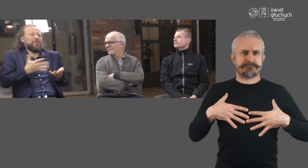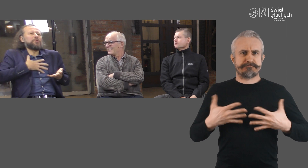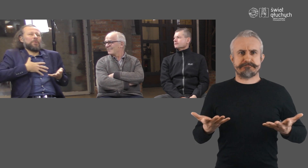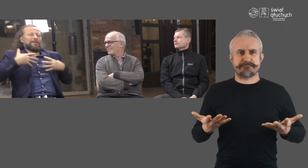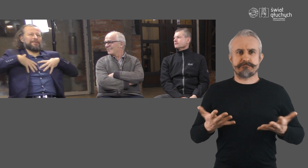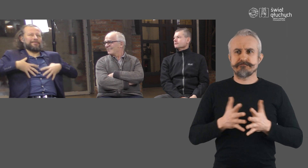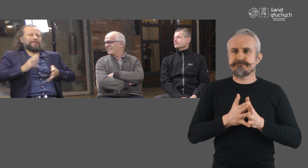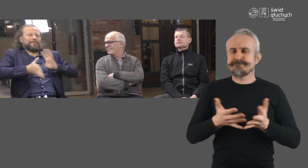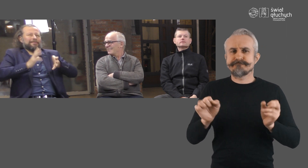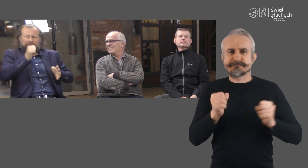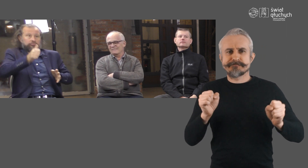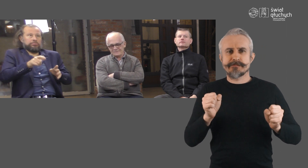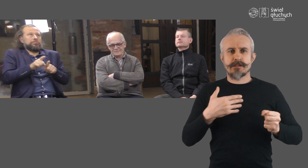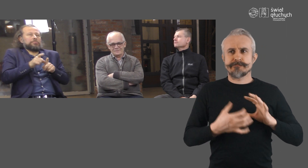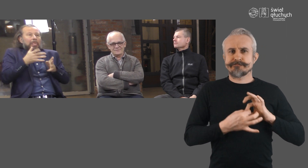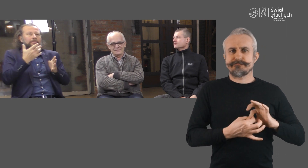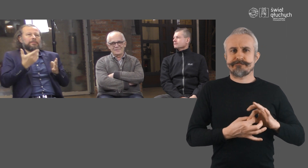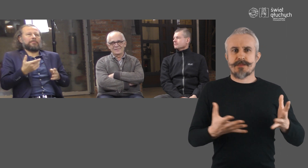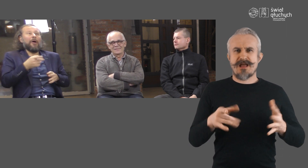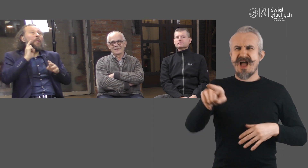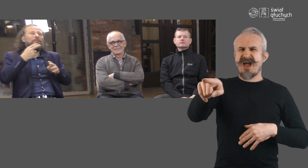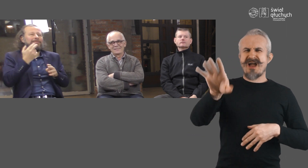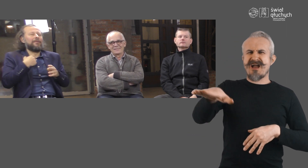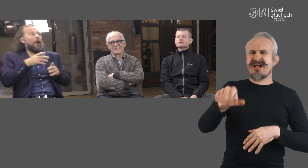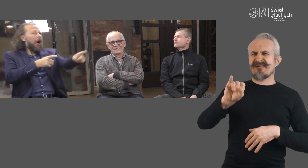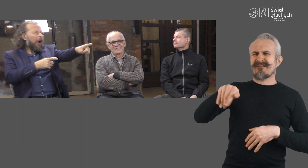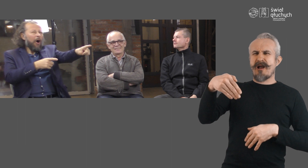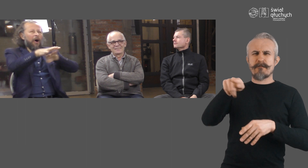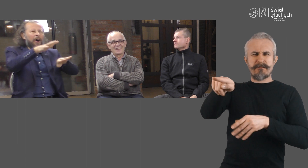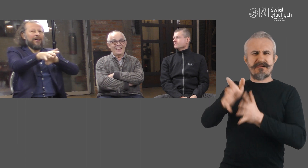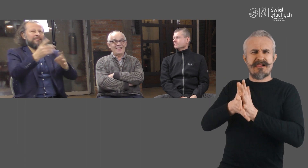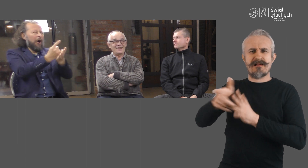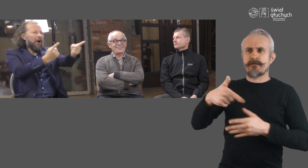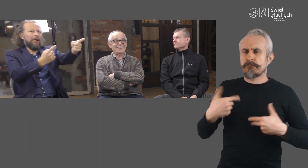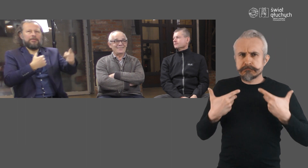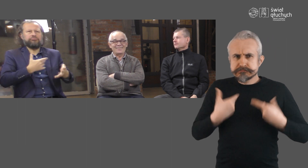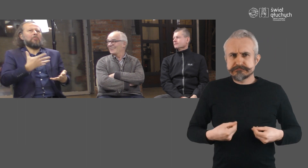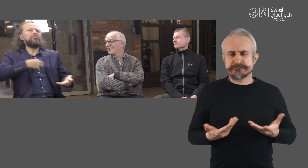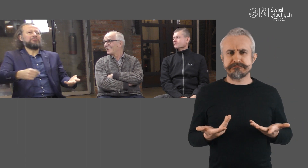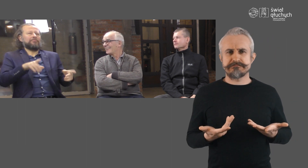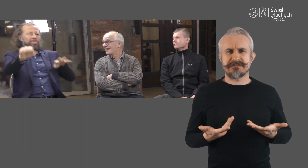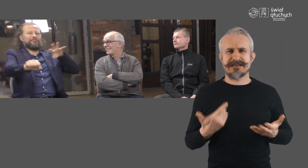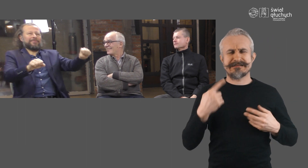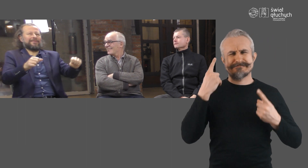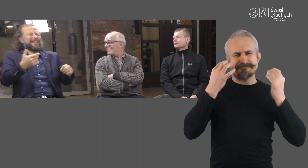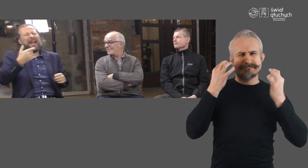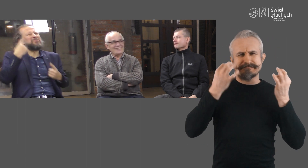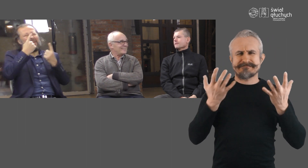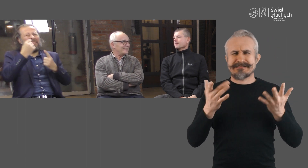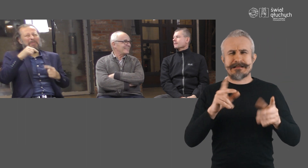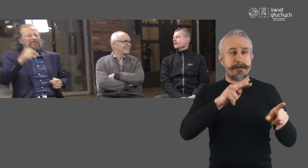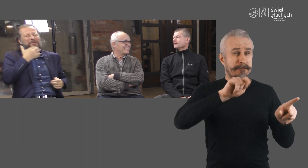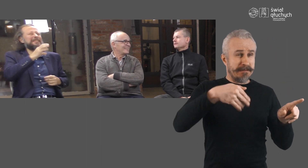zamigam. Nie wiem, po prostu migam i tyle. Nie wiem, czy to jest czysty PJM. Głusi czasami